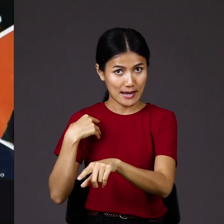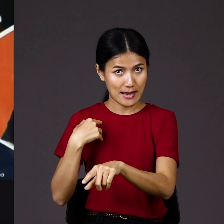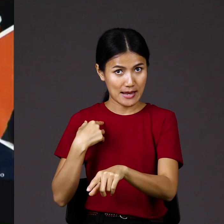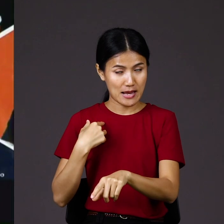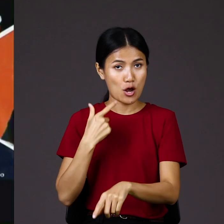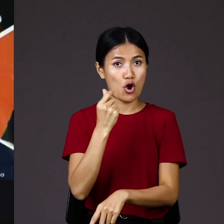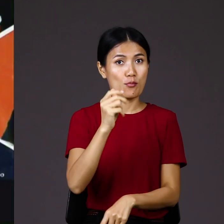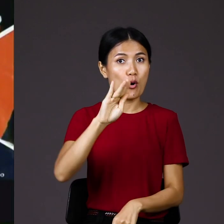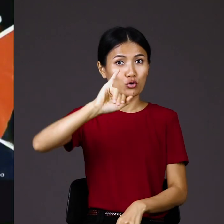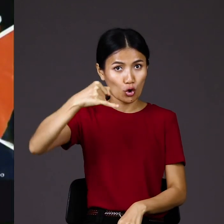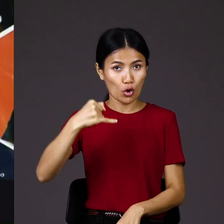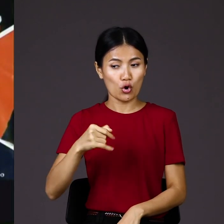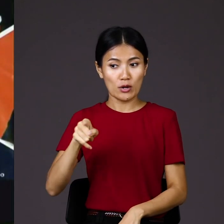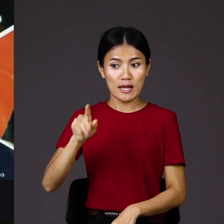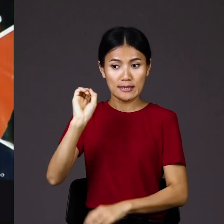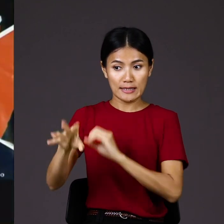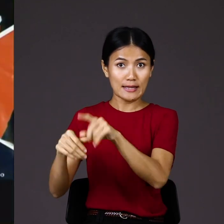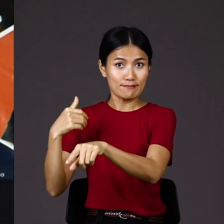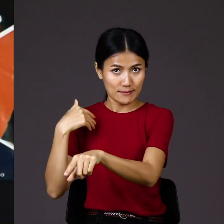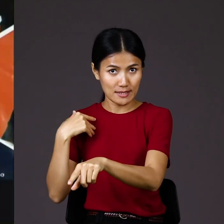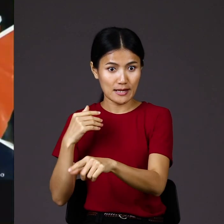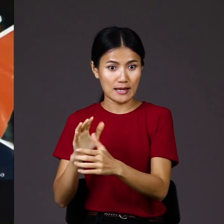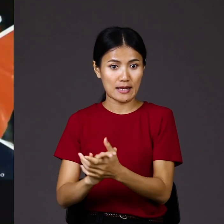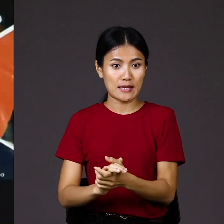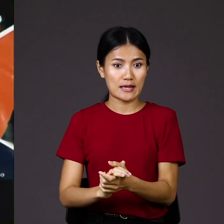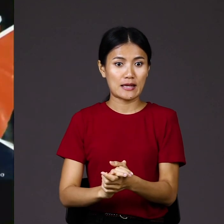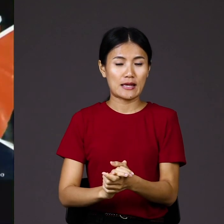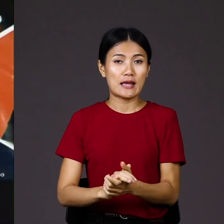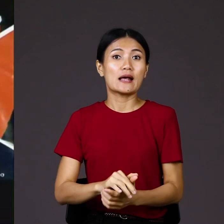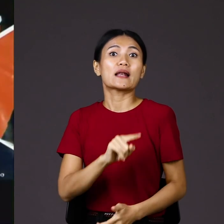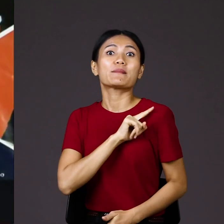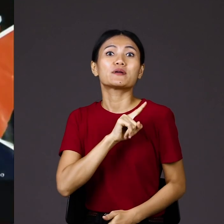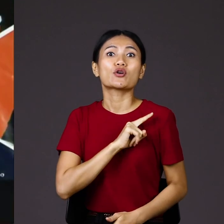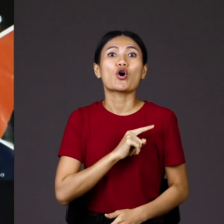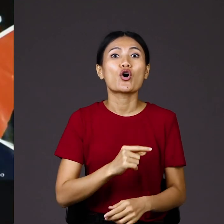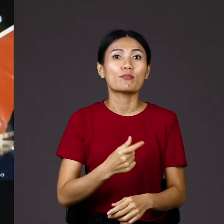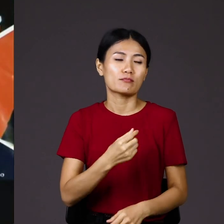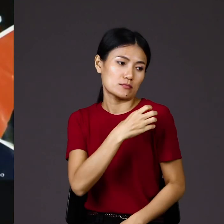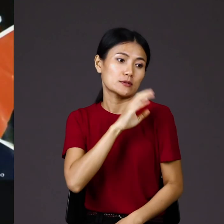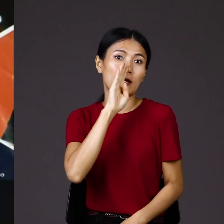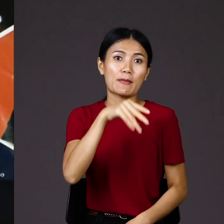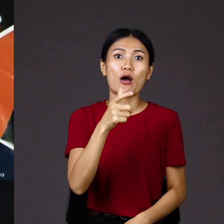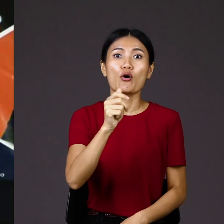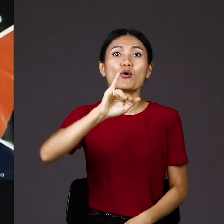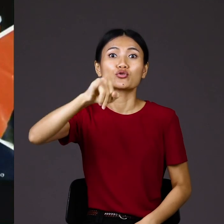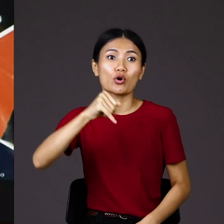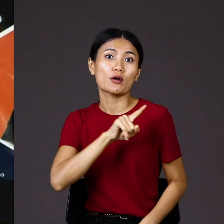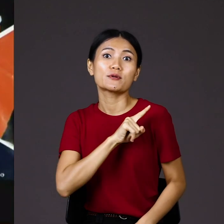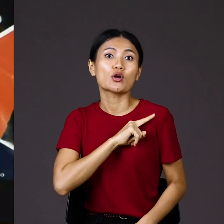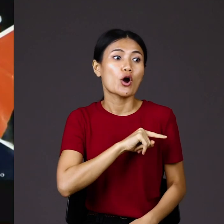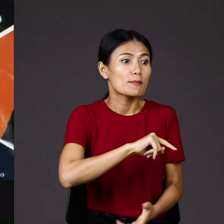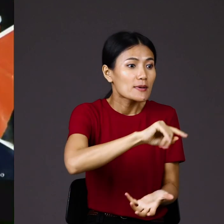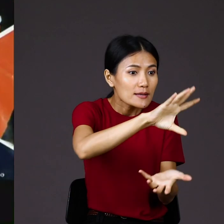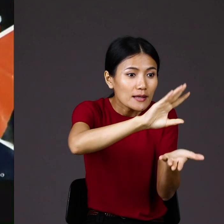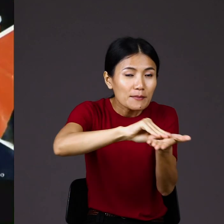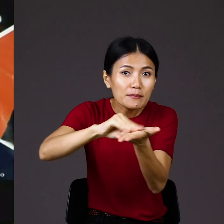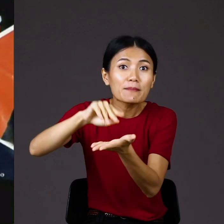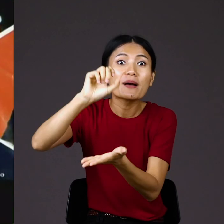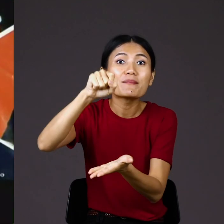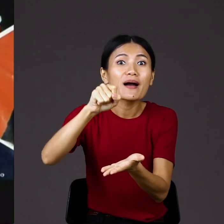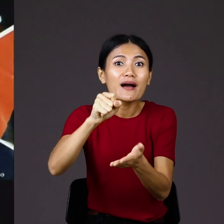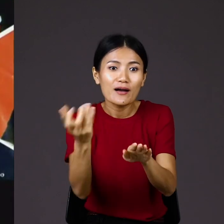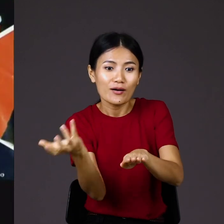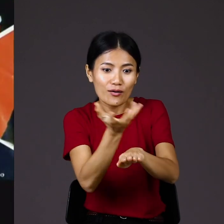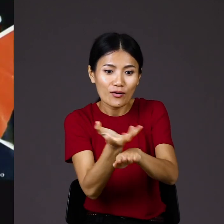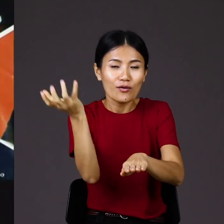ขยะอยู่ด้วยการเก็บขยะเป็นหน้าที่ของเทศบาลของอบต.แต่พอเก็บไปรวมแล้วบ่อขยะคนที่บริหารจัดการคื